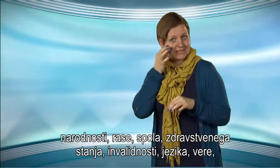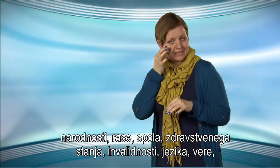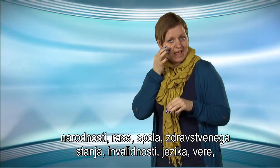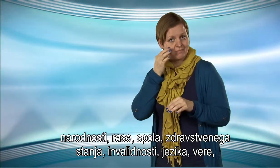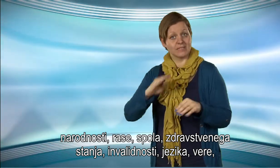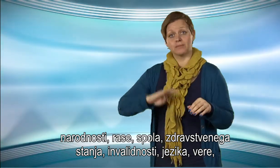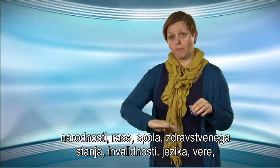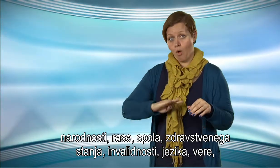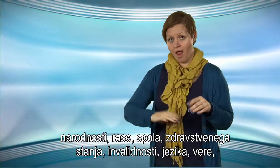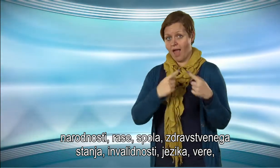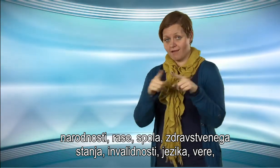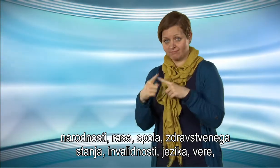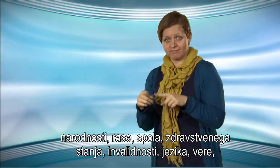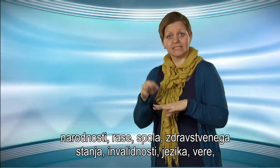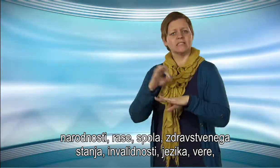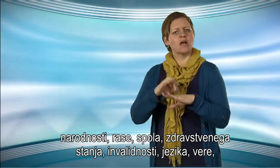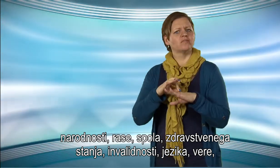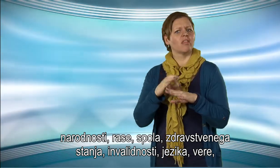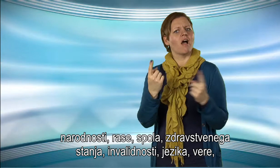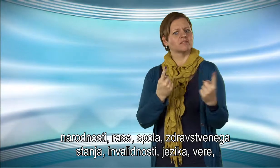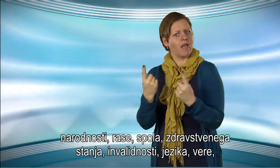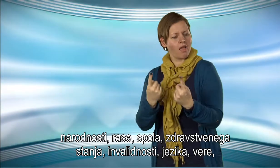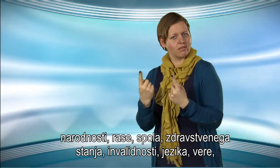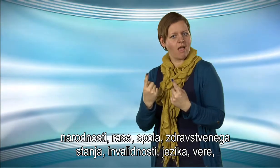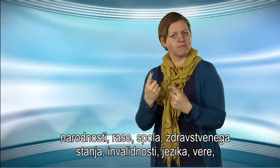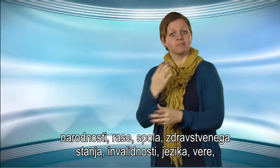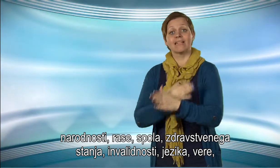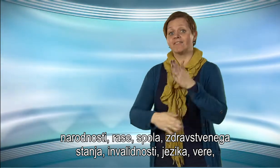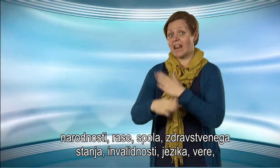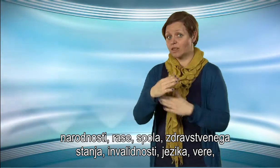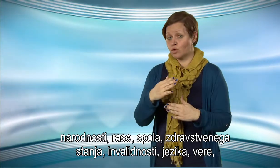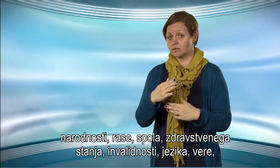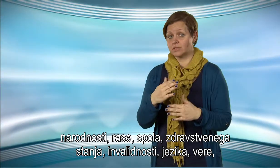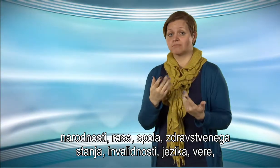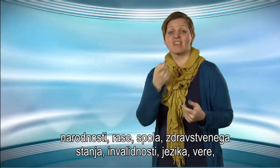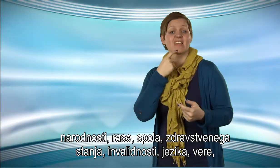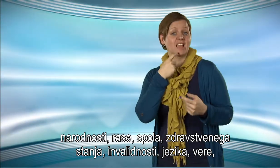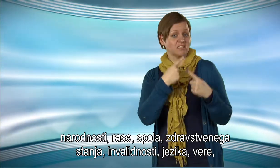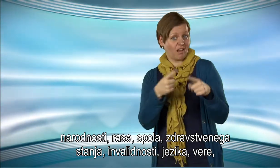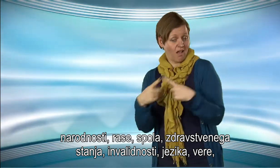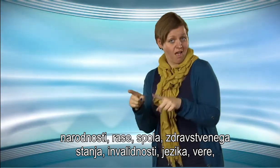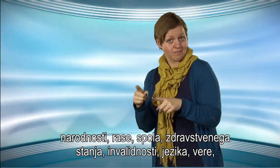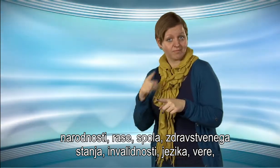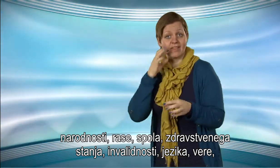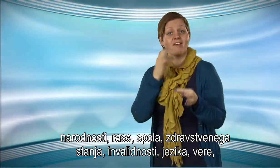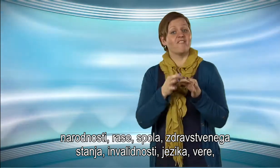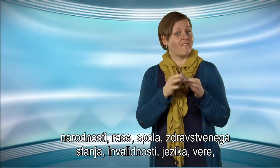stanja, invalidnosti, jezika, vere, starosti, spolne usmerjenosti, ekonomskega položaja